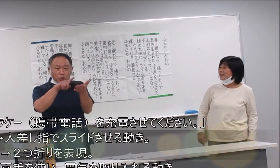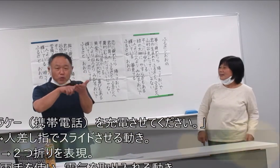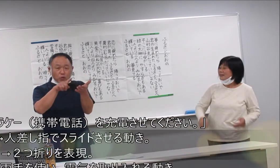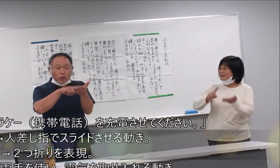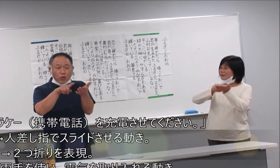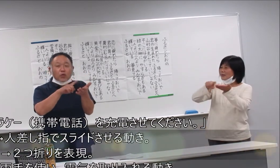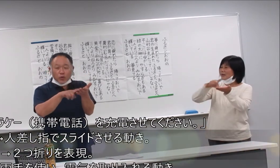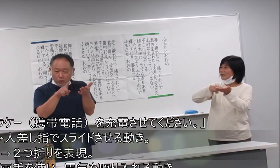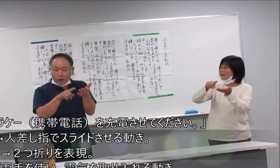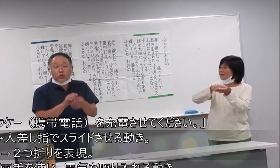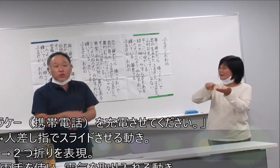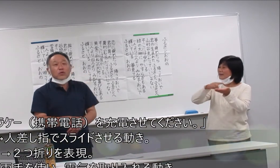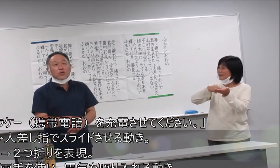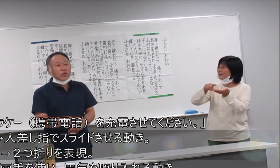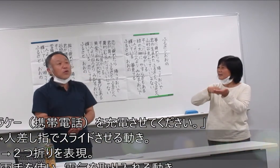スマホ、スマホ。